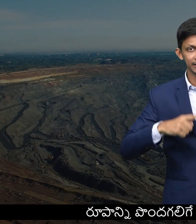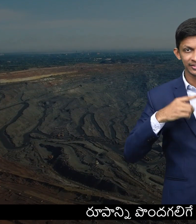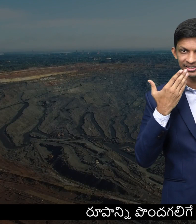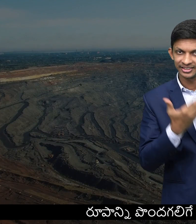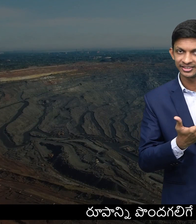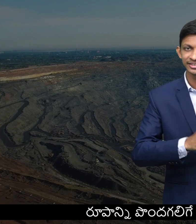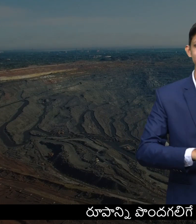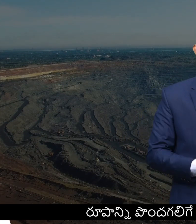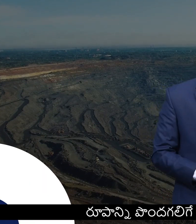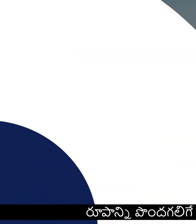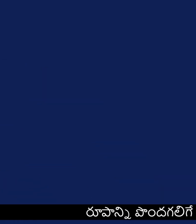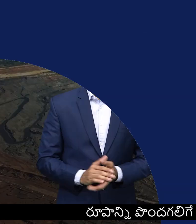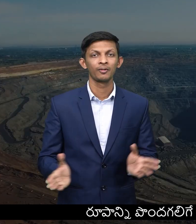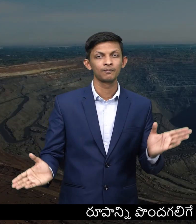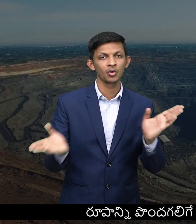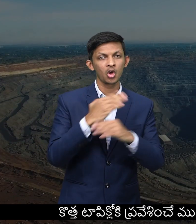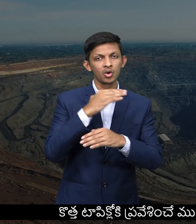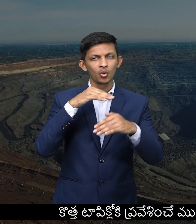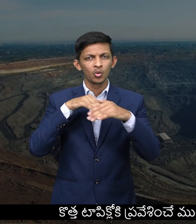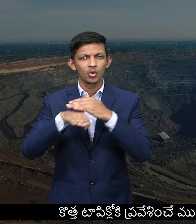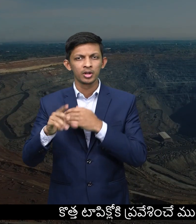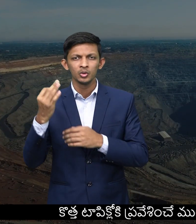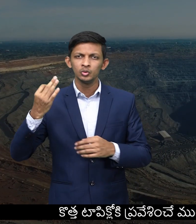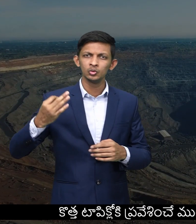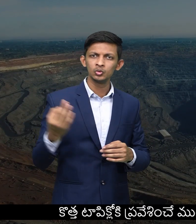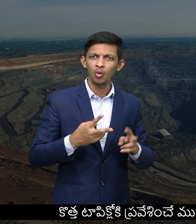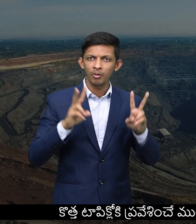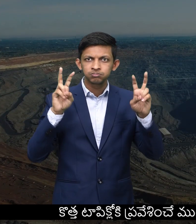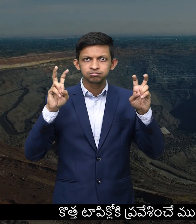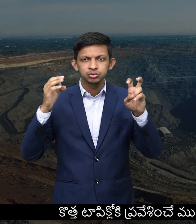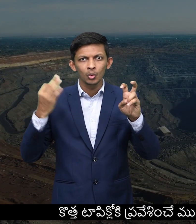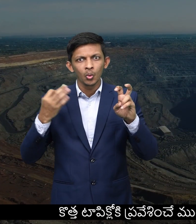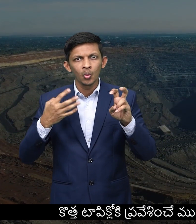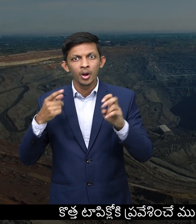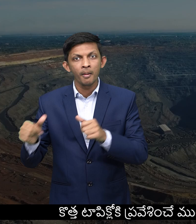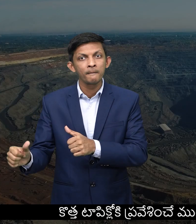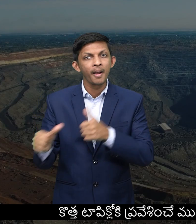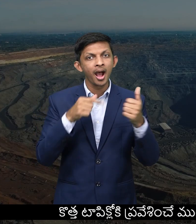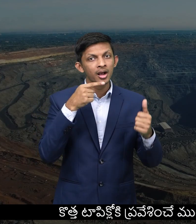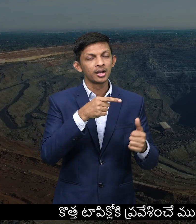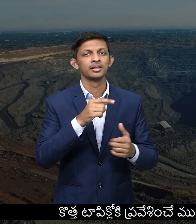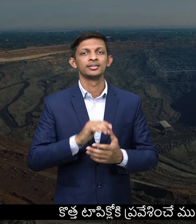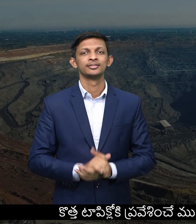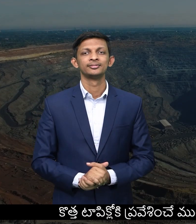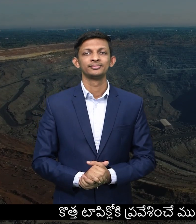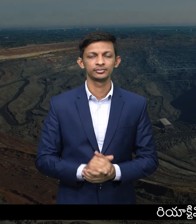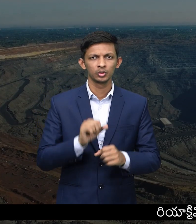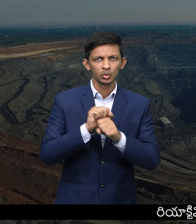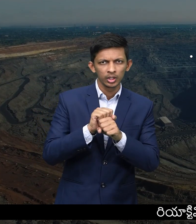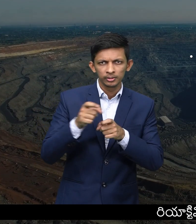ప్రక్రియను చర్చించబోతున్నాం. కొత్త టాపిక్లోకి ప్రవేశించే ముందు మునుపటి దాన్ని రివైజ్